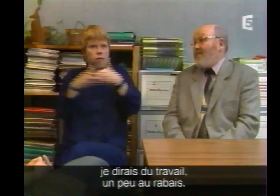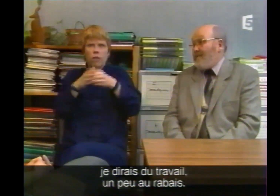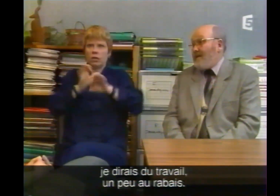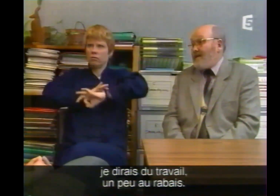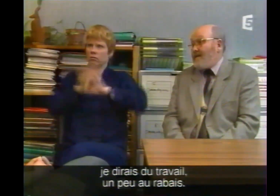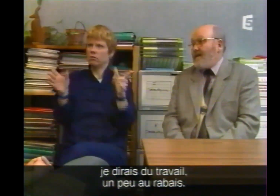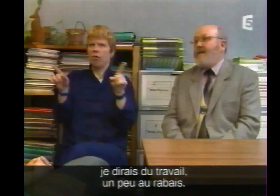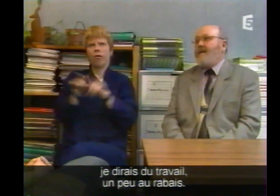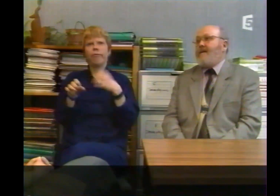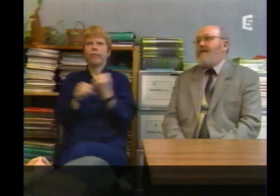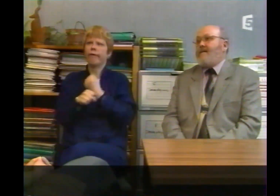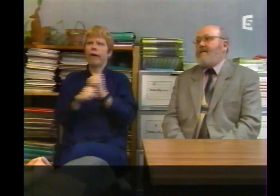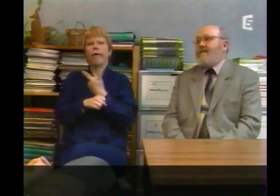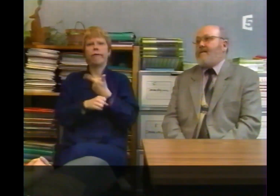rabais.